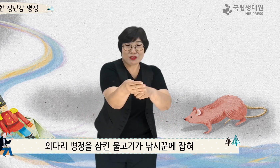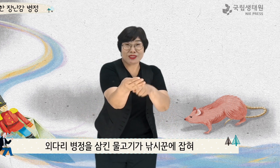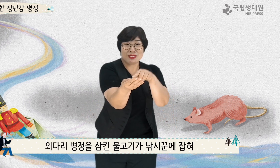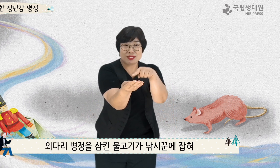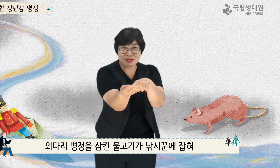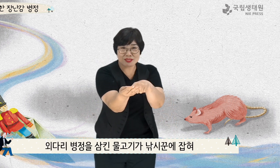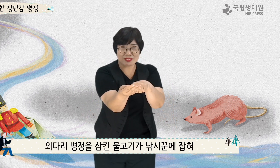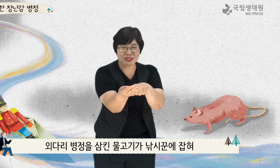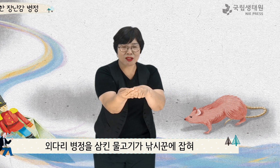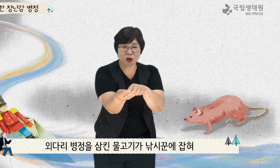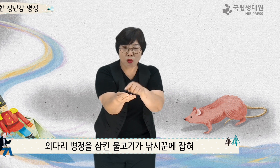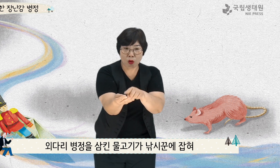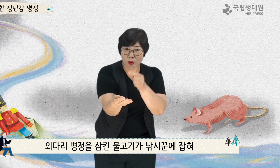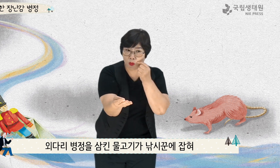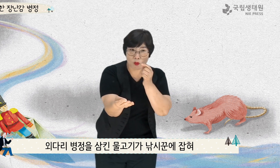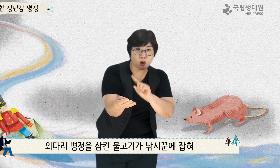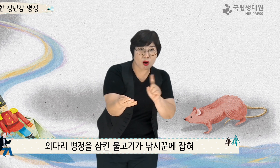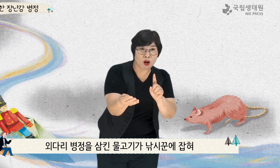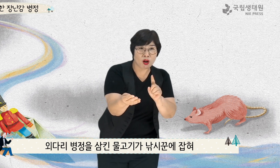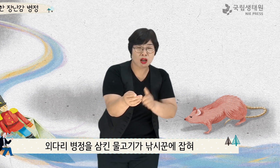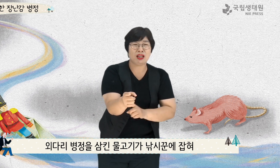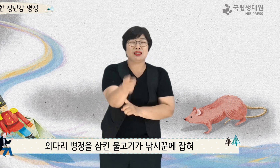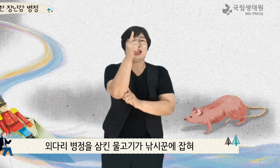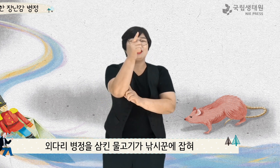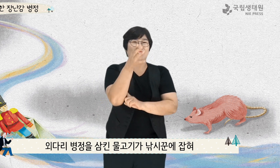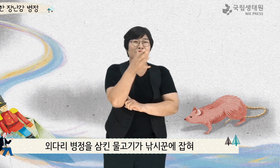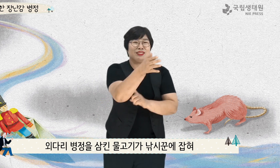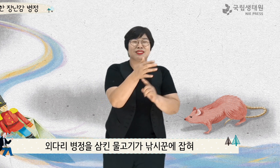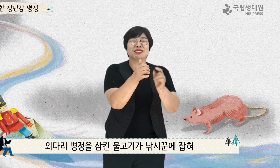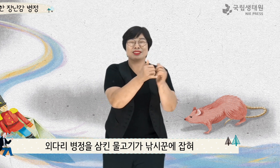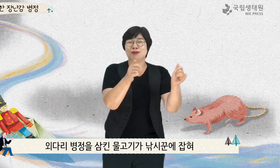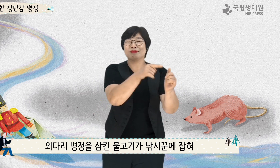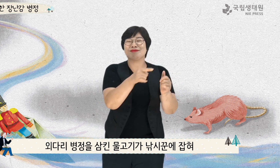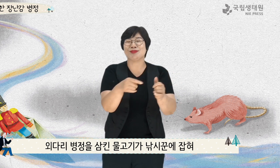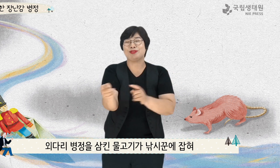외다리 병정을 삼킨 물고기가 낚시꾼에 잡혀